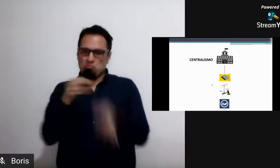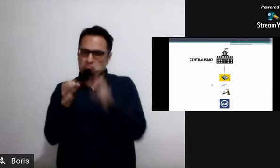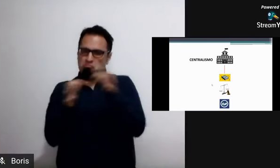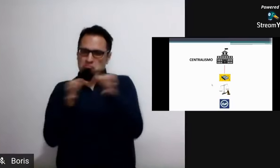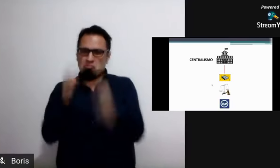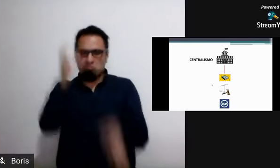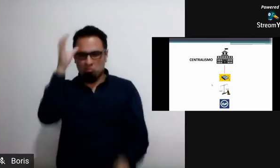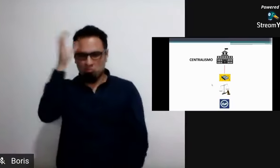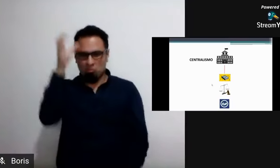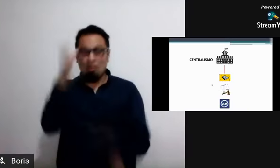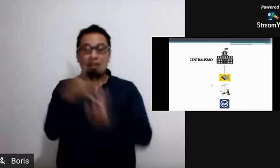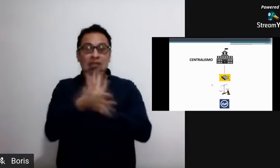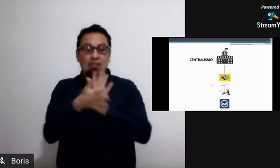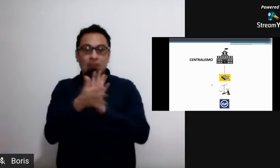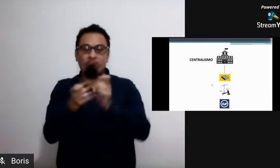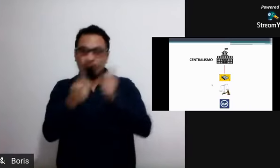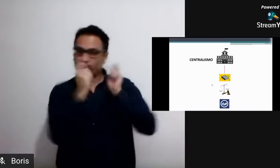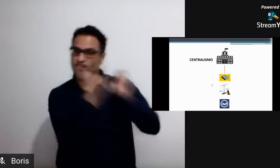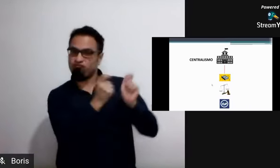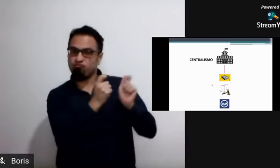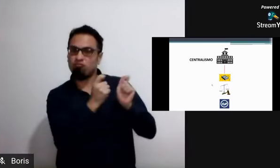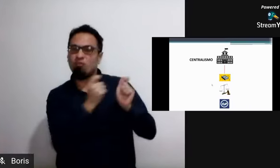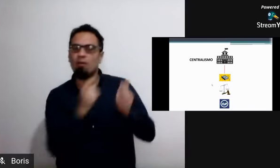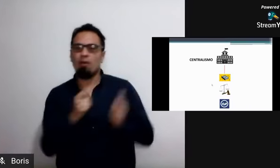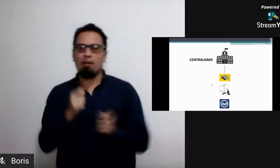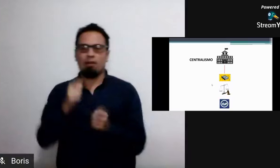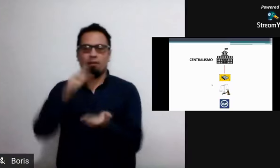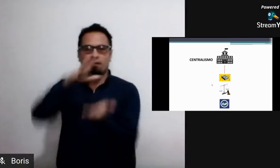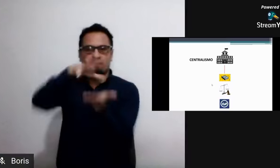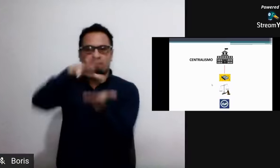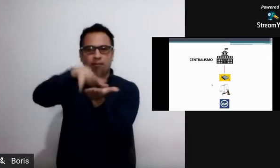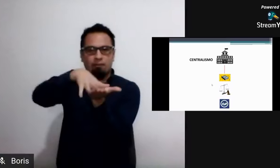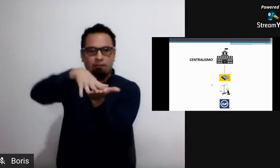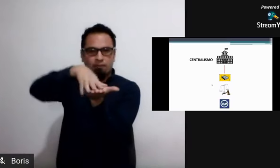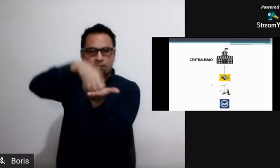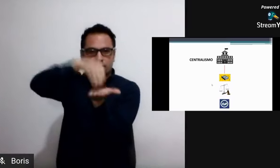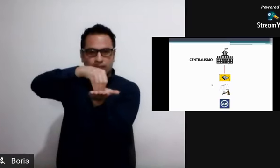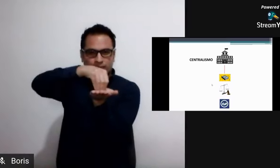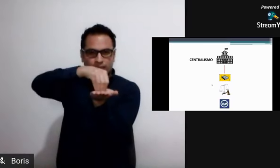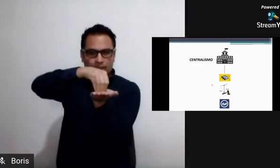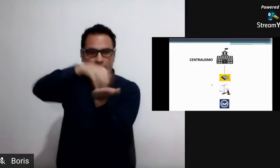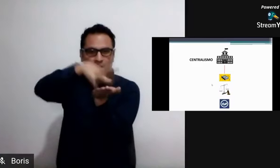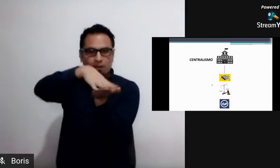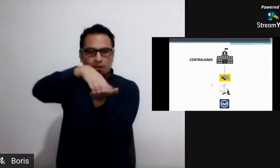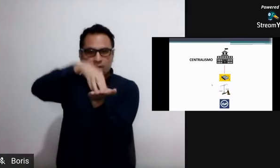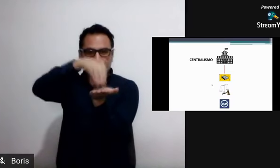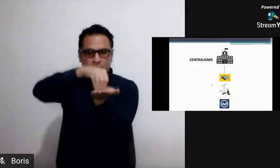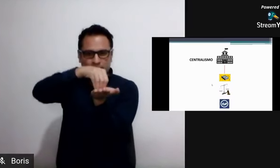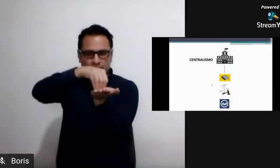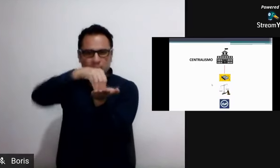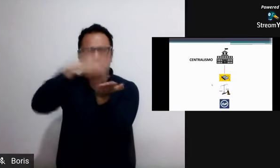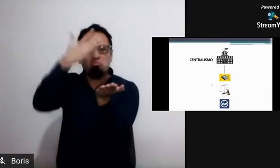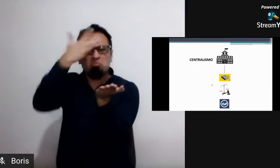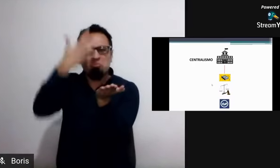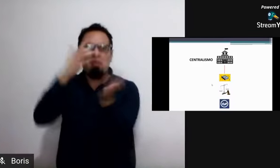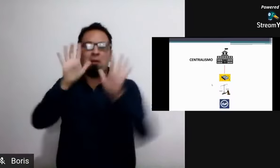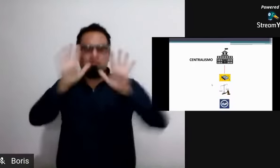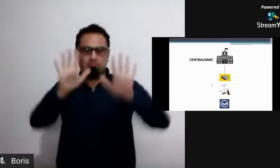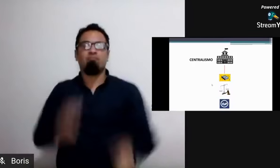del cual vamos a hablar es el del centralismo. La seña que hemos asignado para este